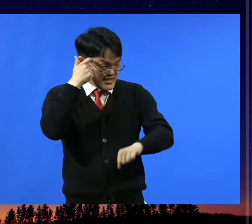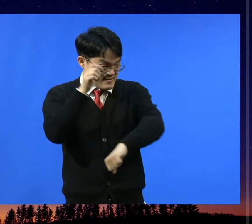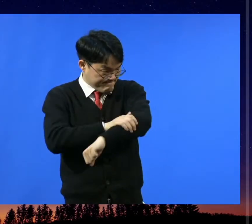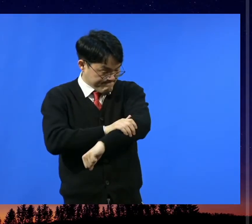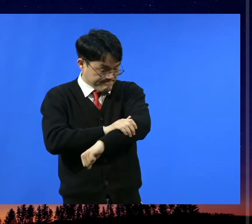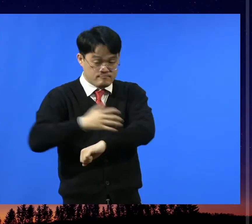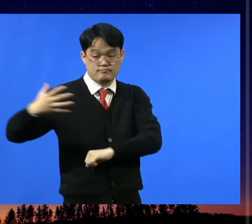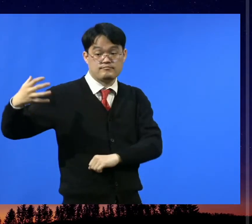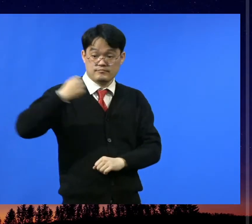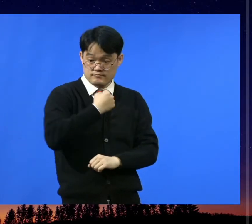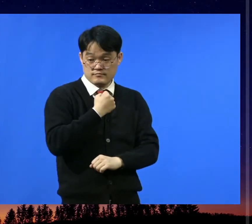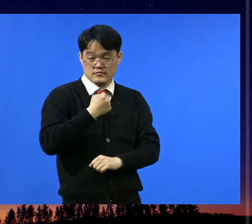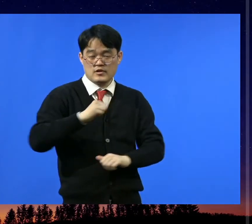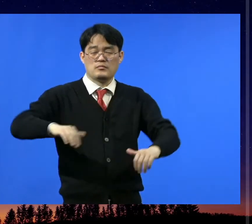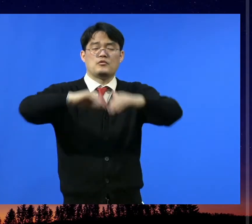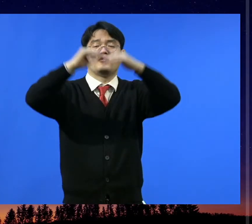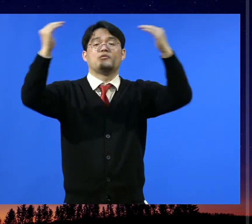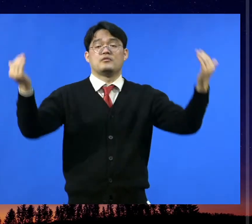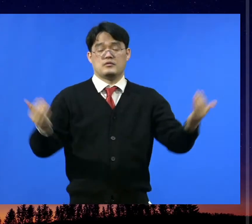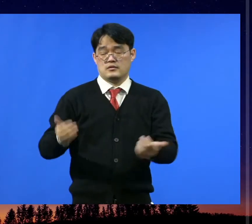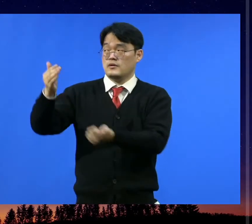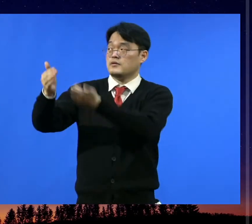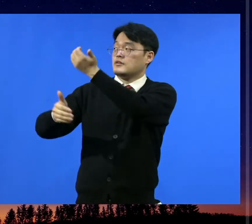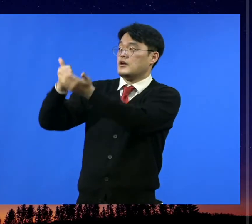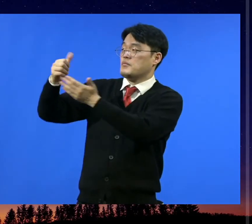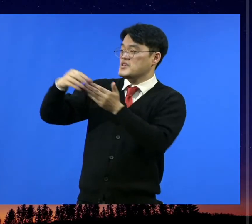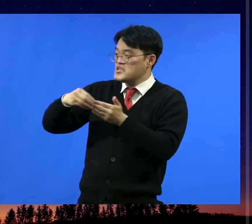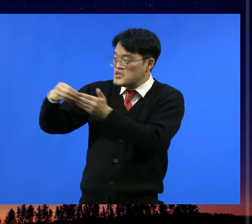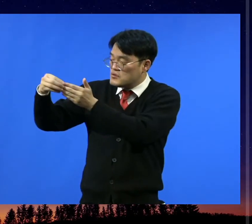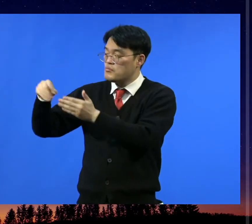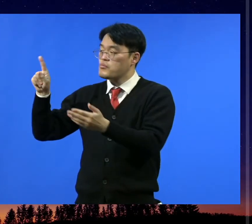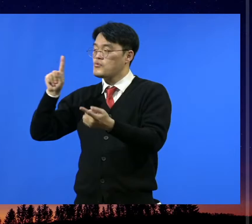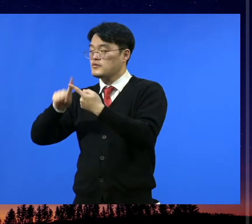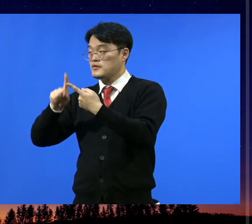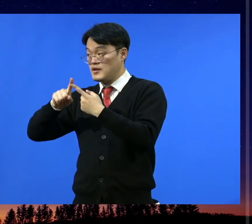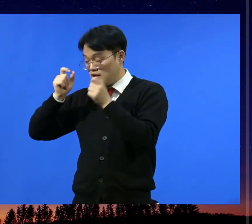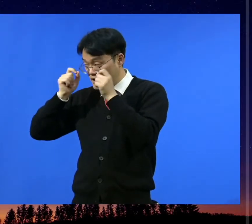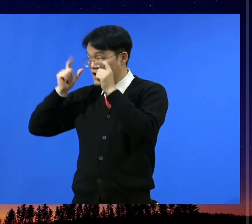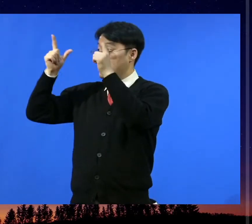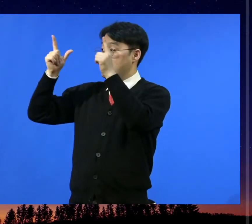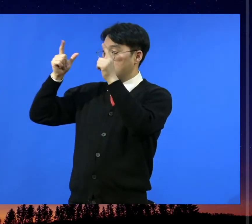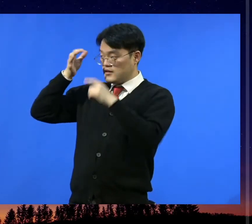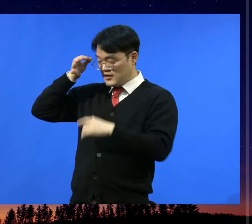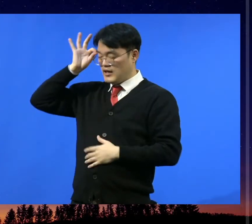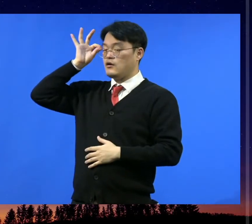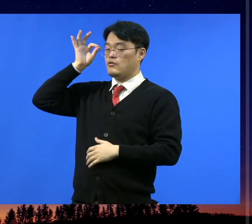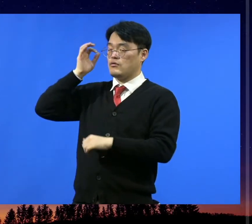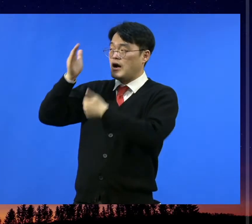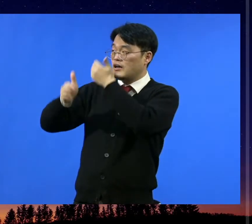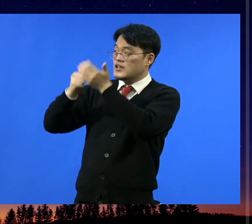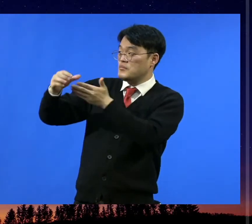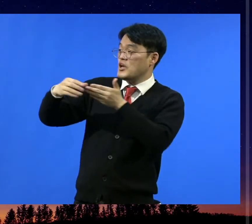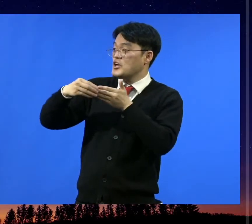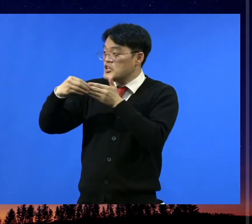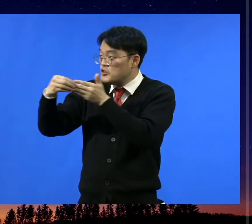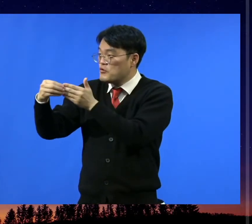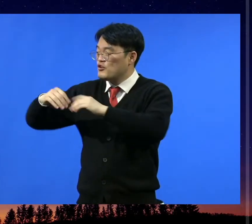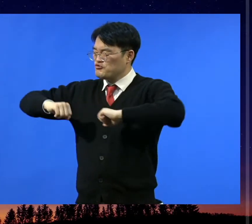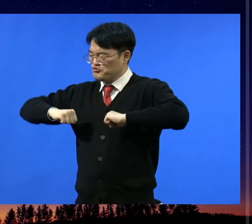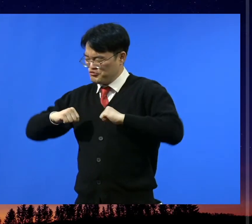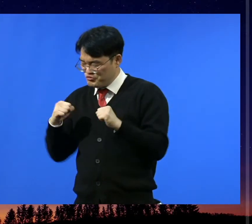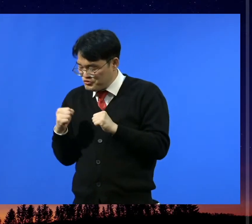있어서 하나님의 인도가 무엇인지를 분명히 깨닫고 하나님의 인도에 민감해지는, 실수하지 않죠, 여러분.